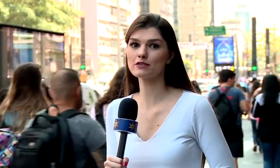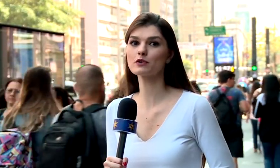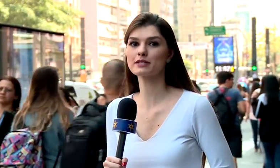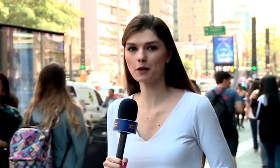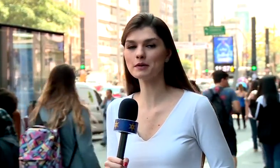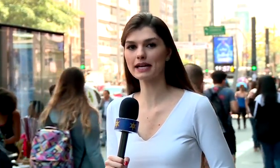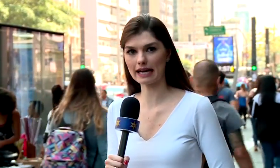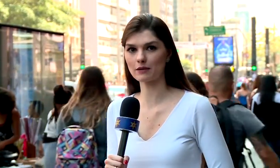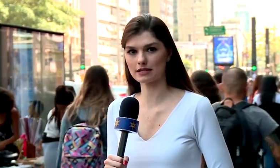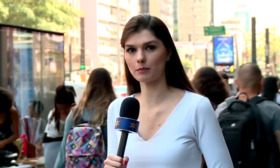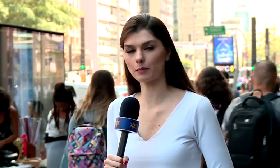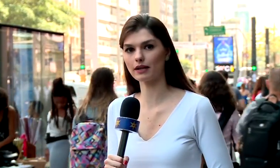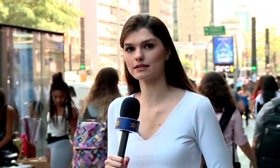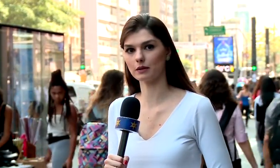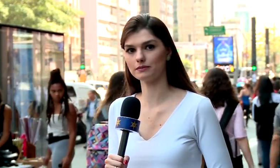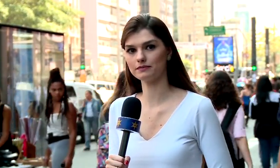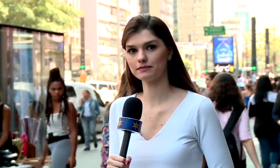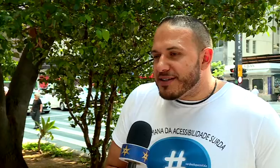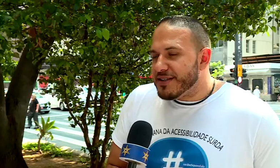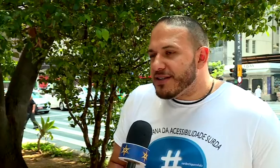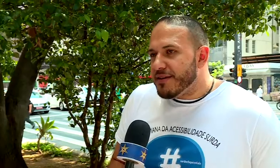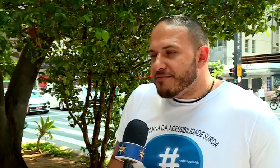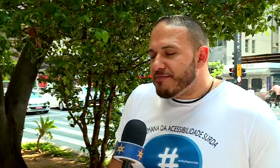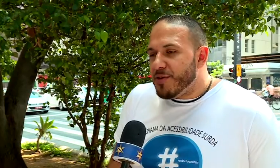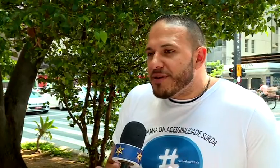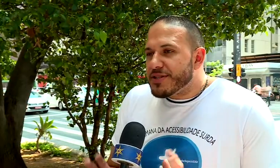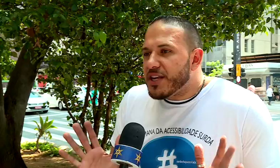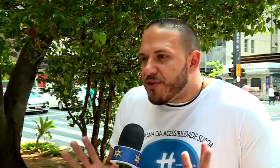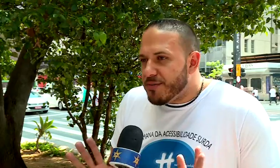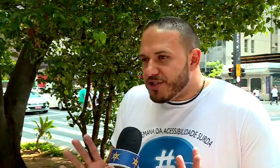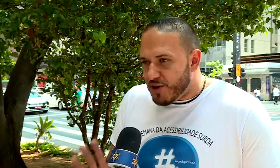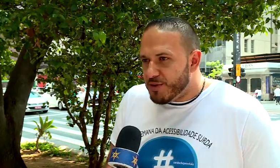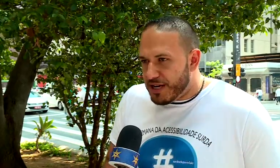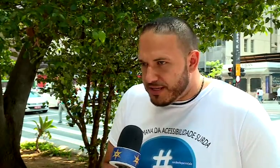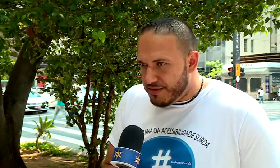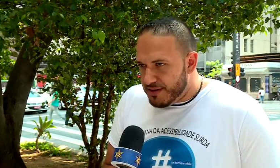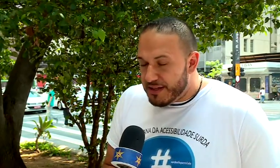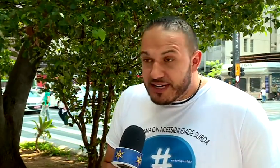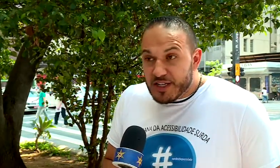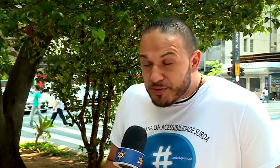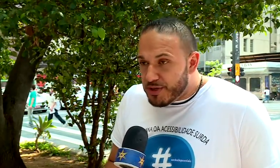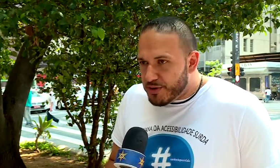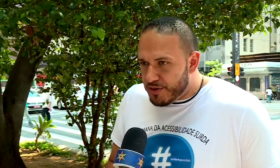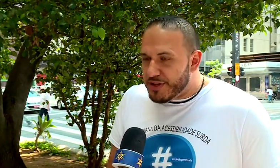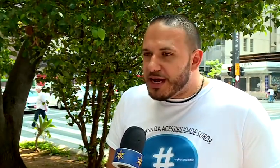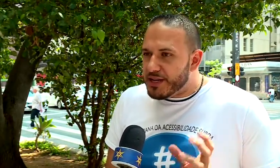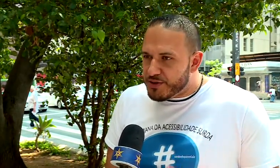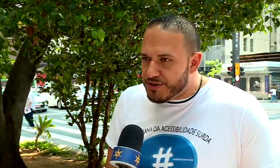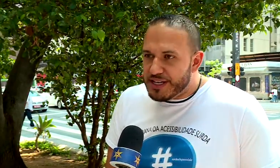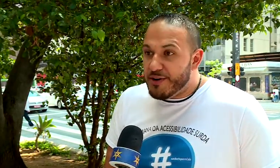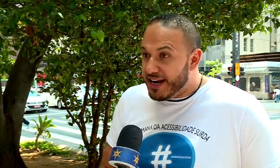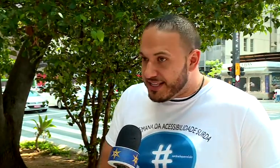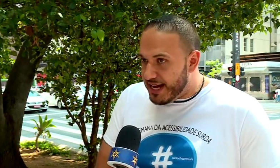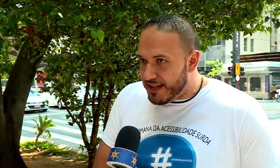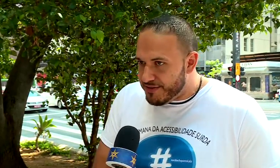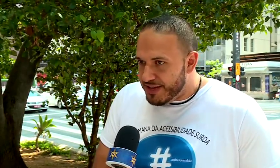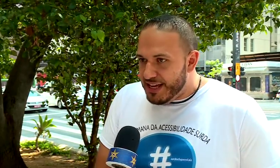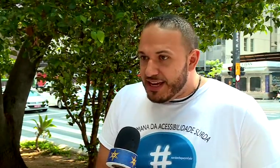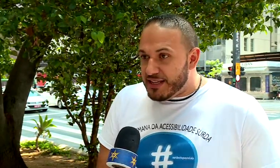possível se comunicar com essa população. Existem pelo menos três formas de comunicação, três tipos de surdo. Tem aquele surdo que ele é oralizado, esse